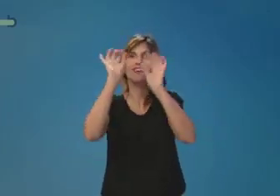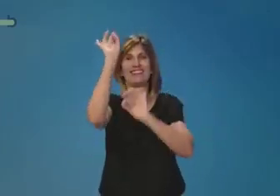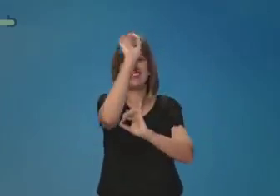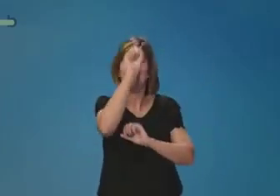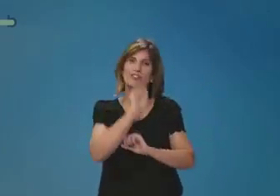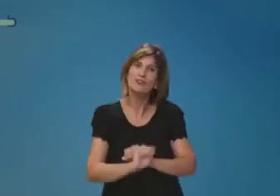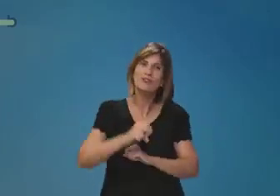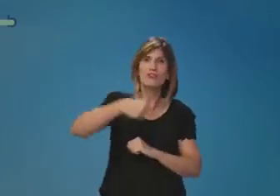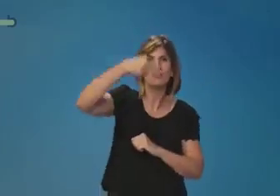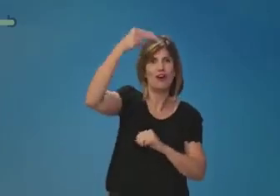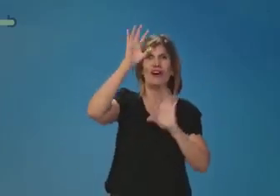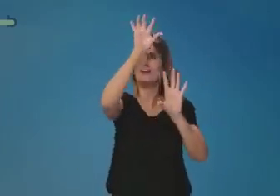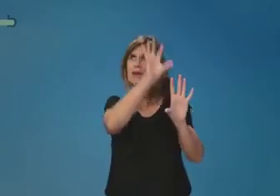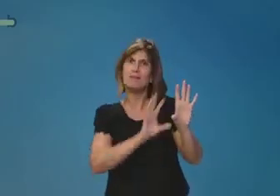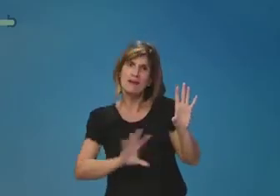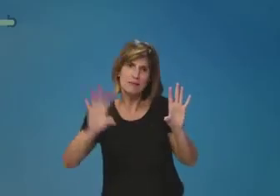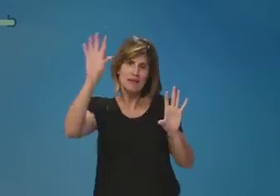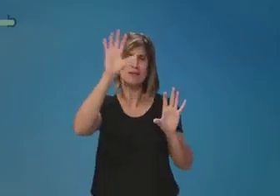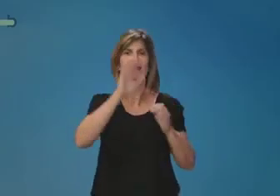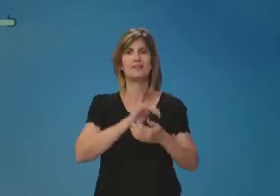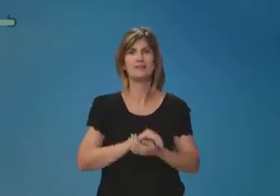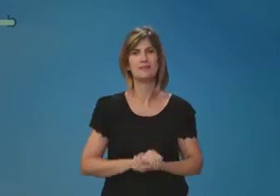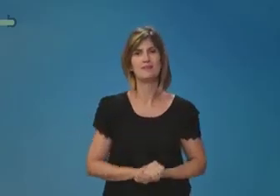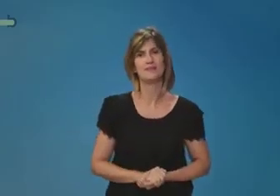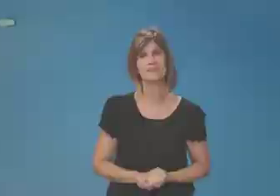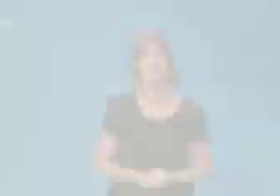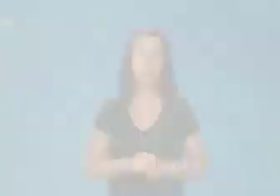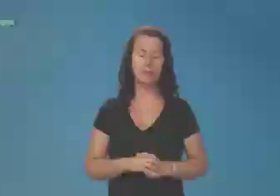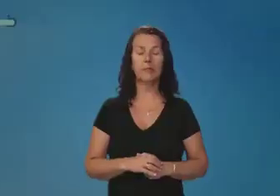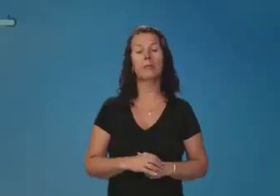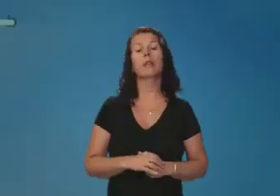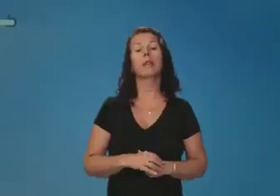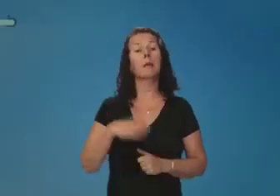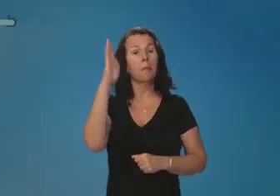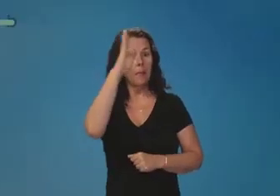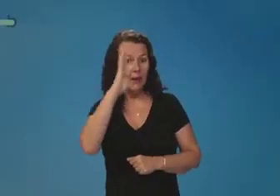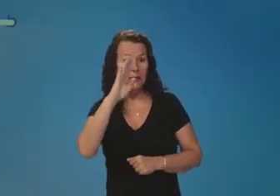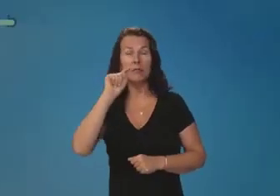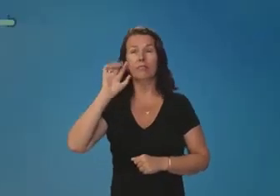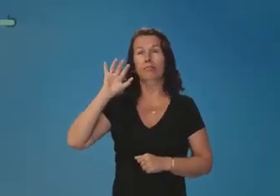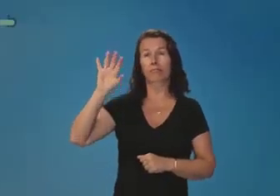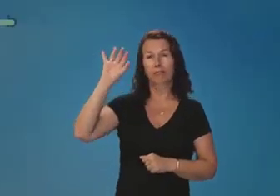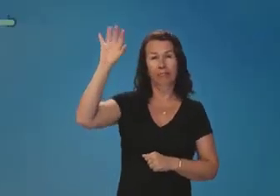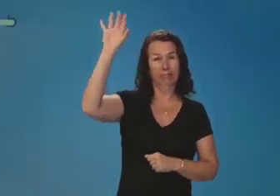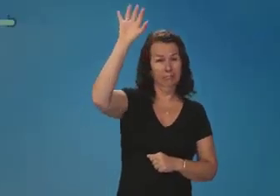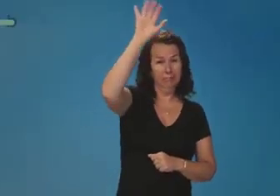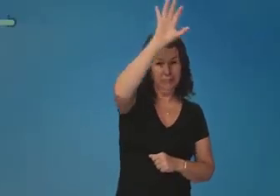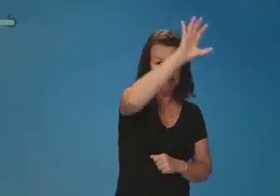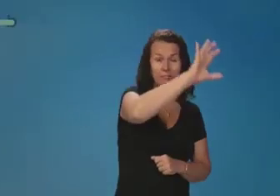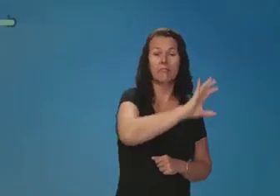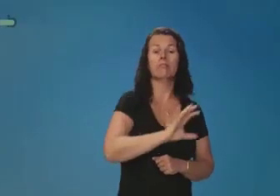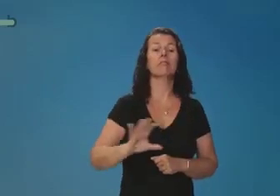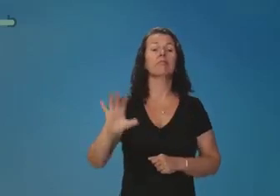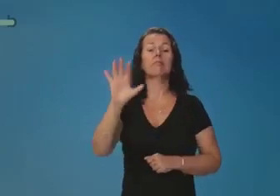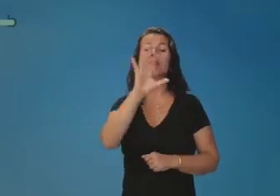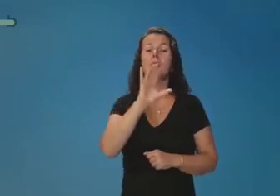que apresenta variações regionais de norte a sul do país. No caso do Brasil, nas diversas